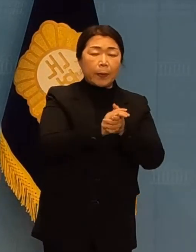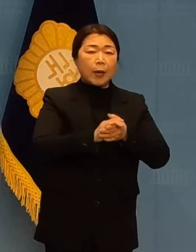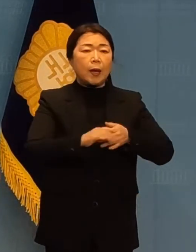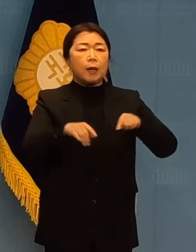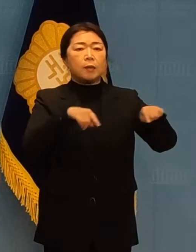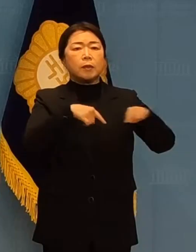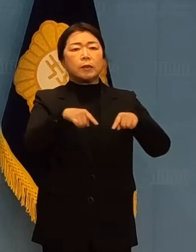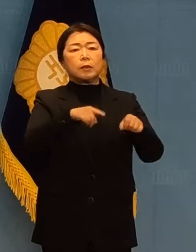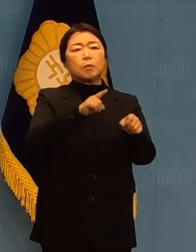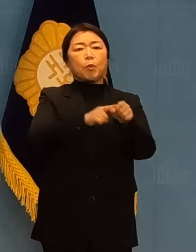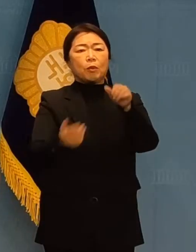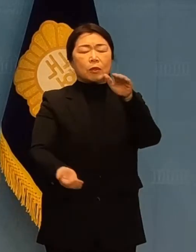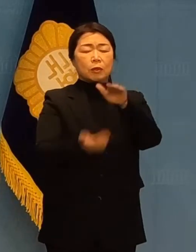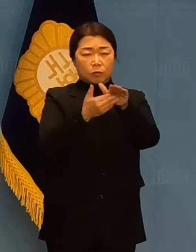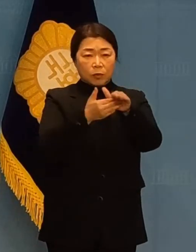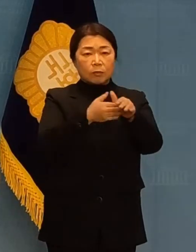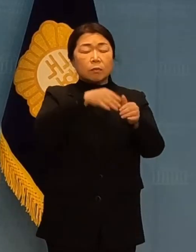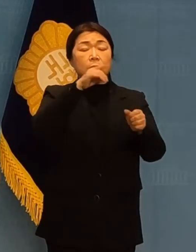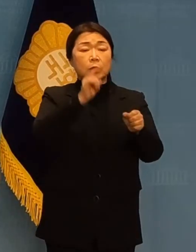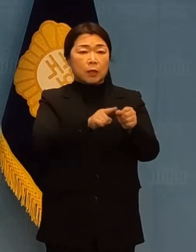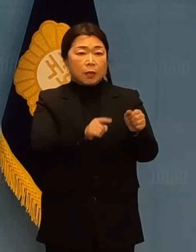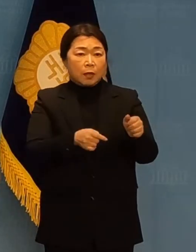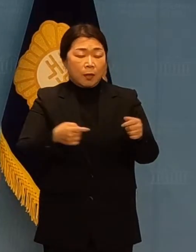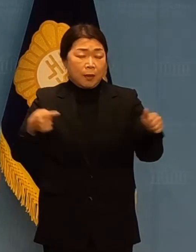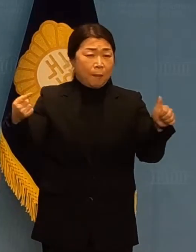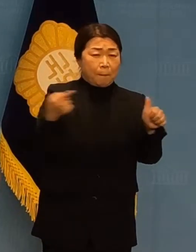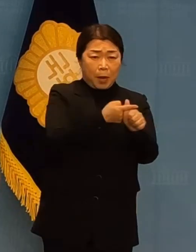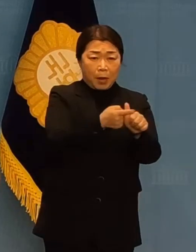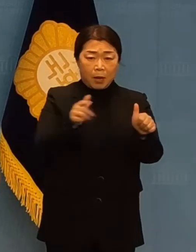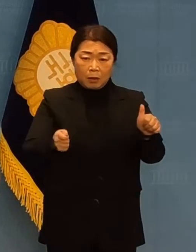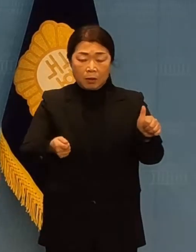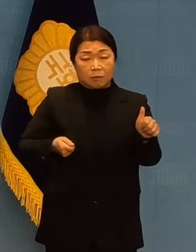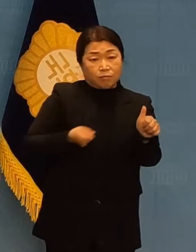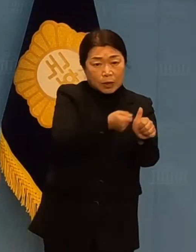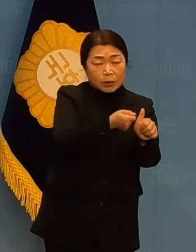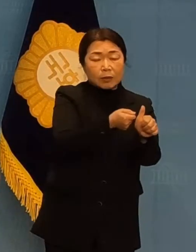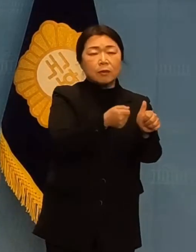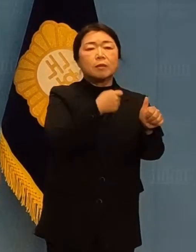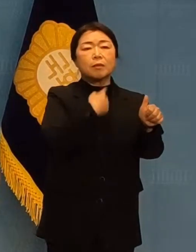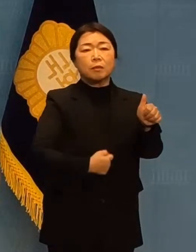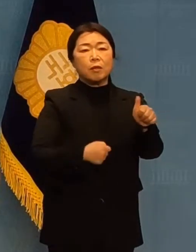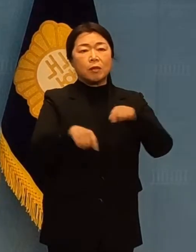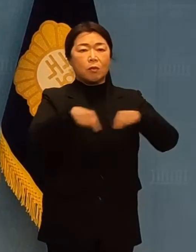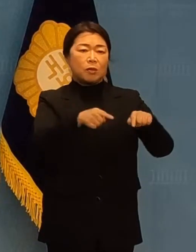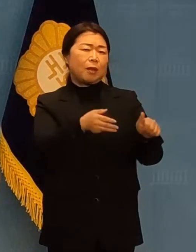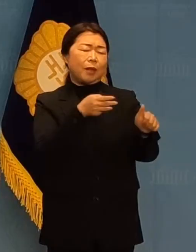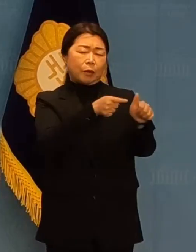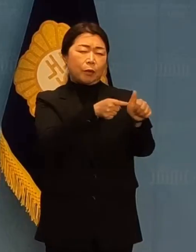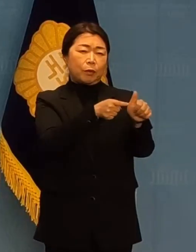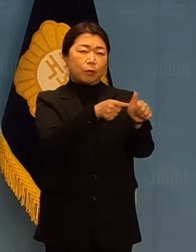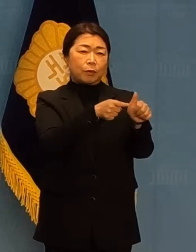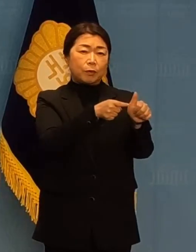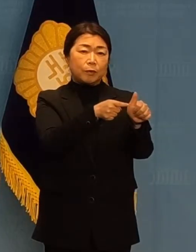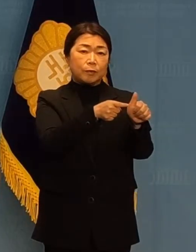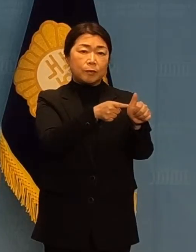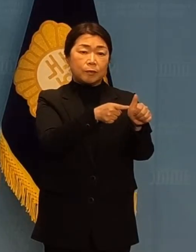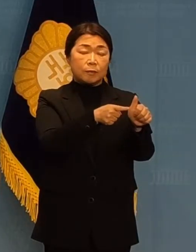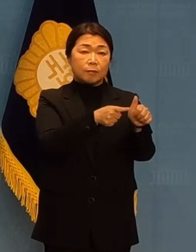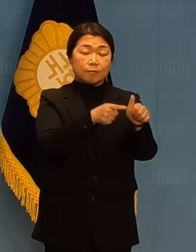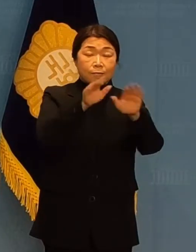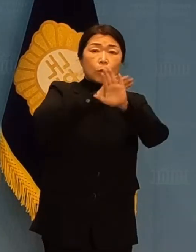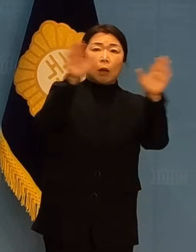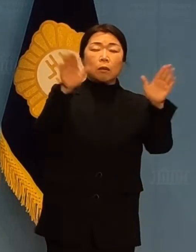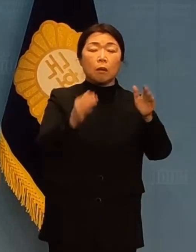정치적인 목적을 달성하기 위해 살해하려고 했던 정치 테러입니다. 백주